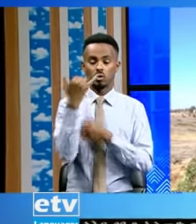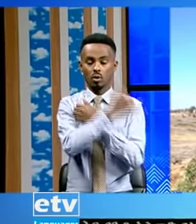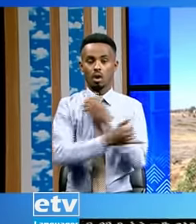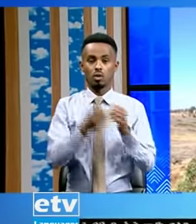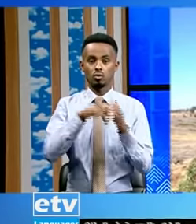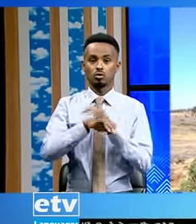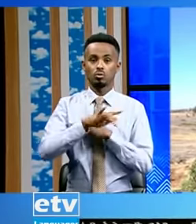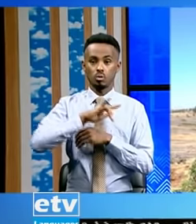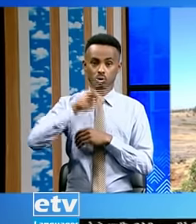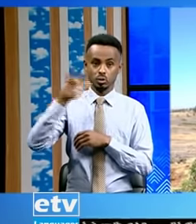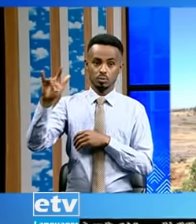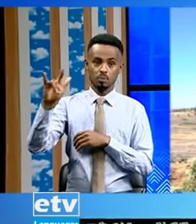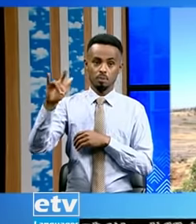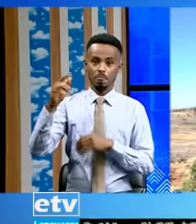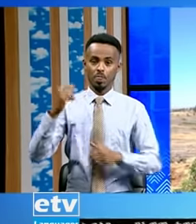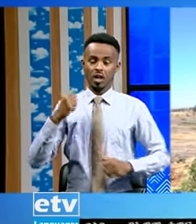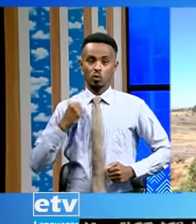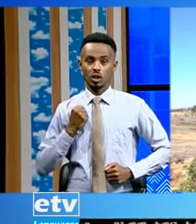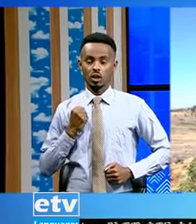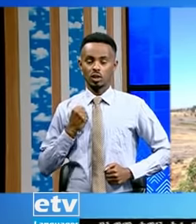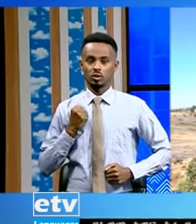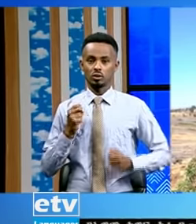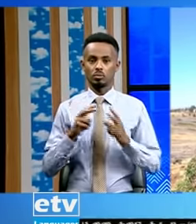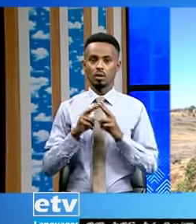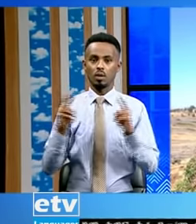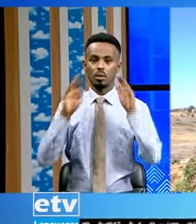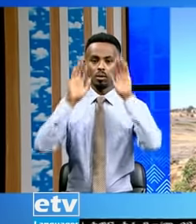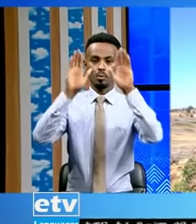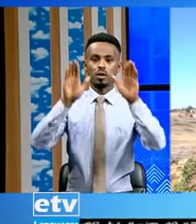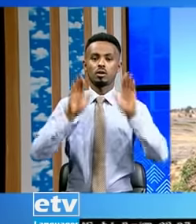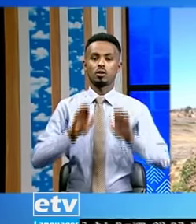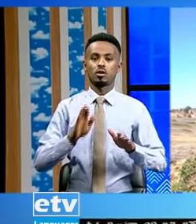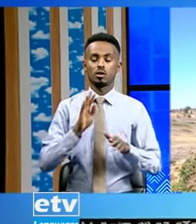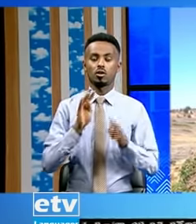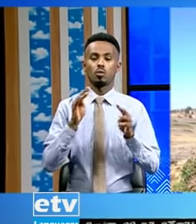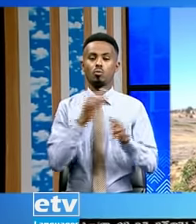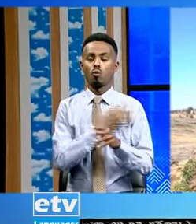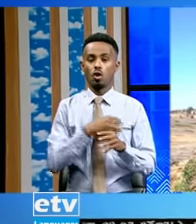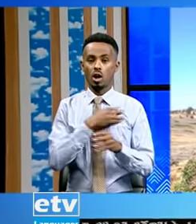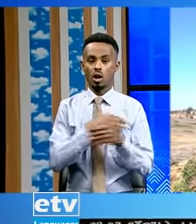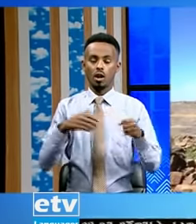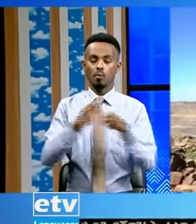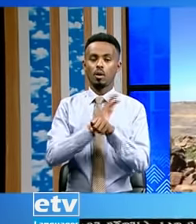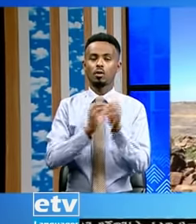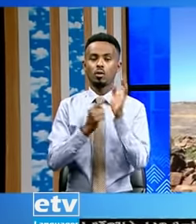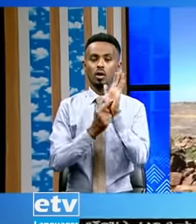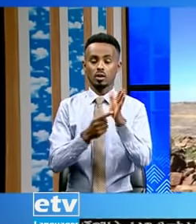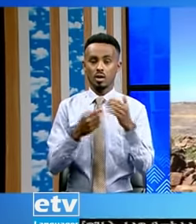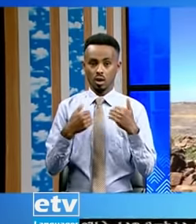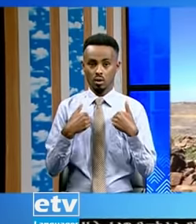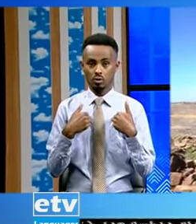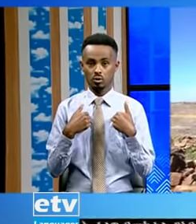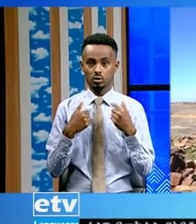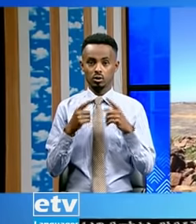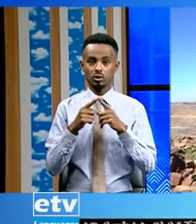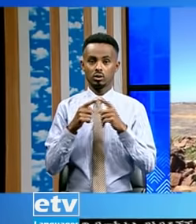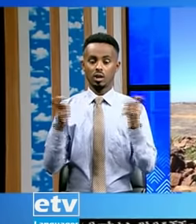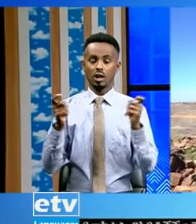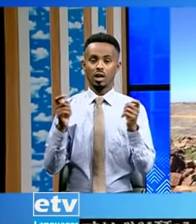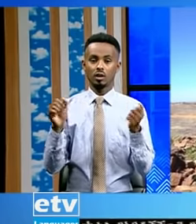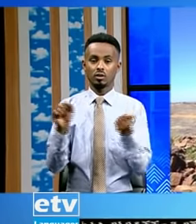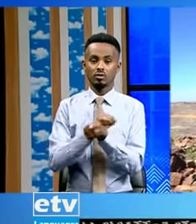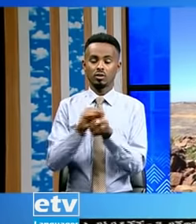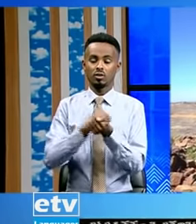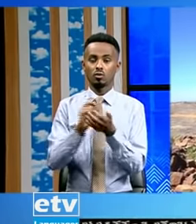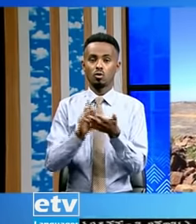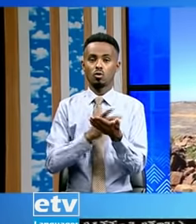ውስጥም በውጭም ወታደራችን እጅግ የሚያስደንቅ ሞራልና ብቃት ነው እያሳየ ያለው። ጠላት